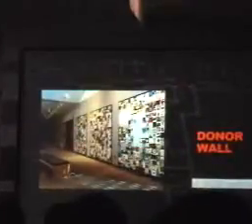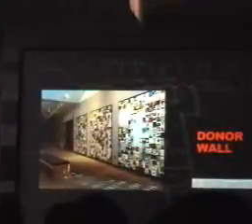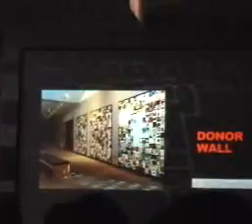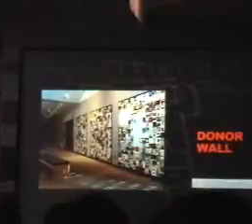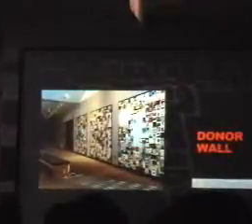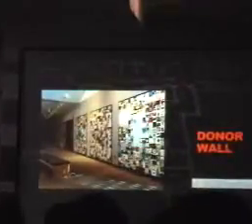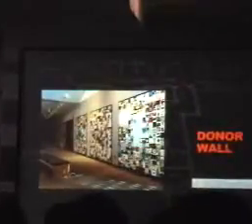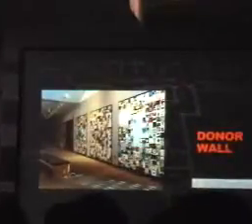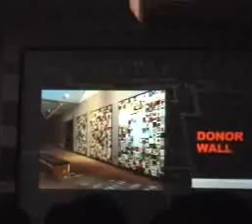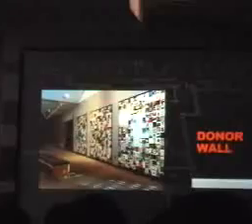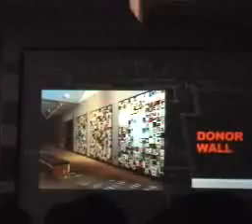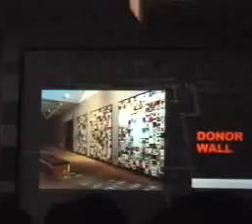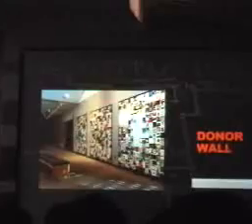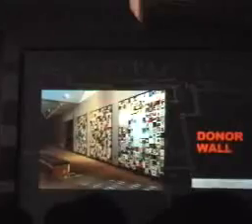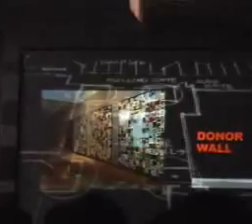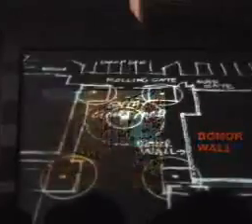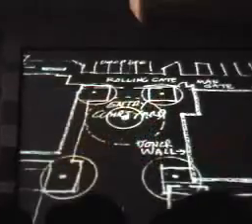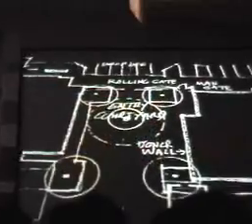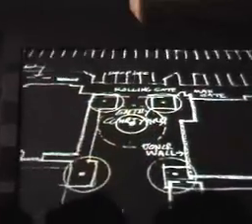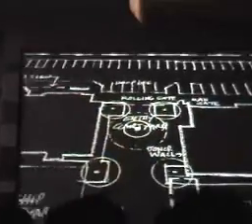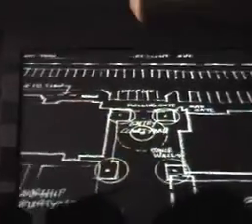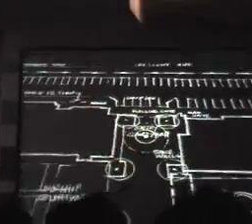작품이 벽에 있습니다.